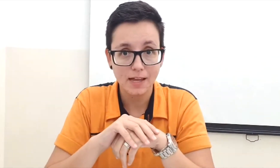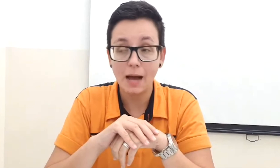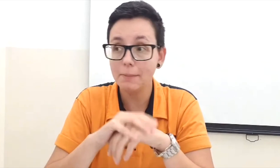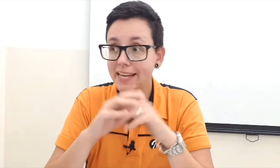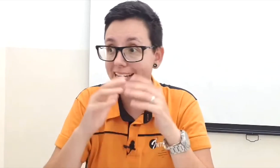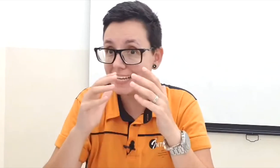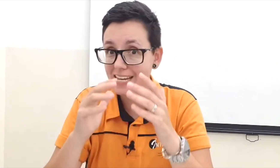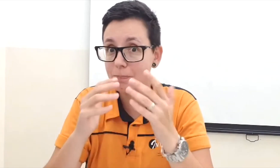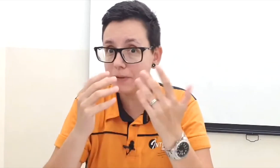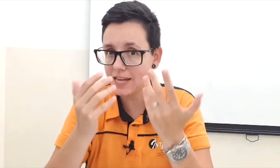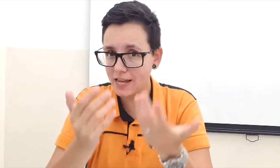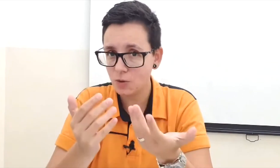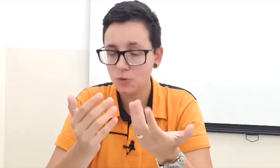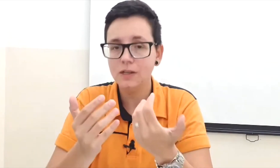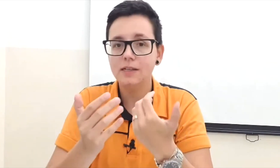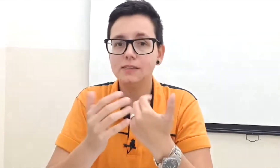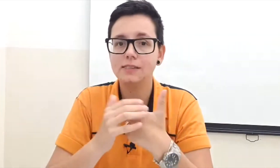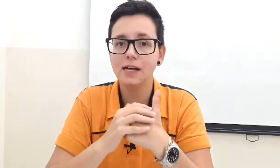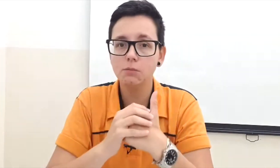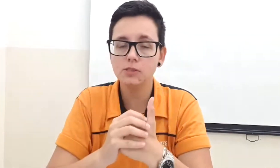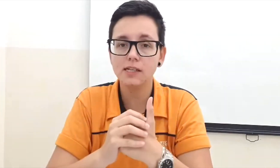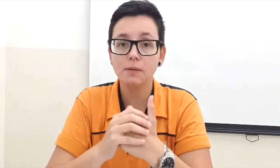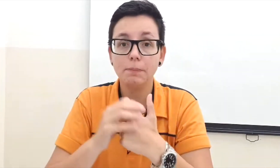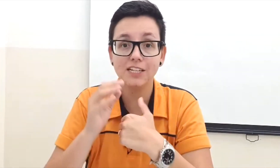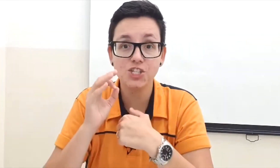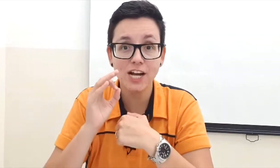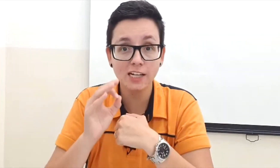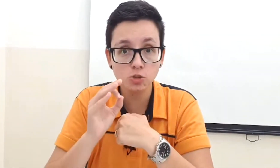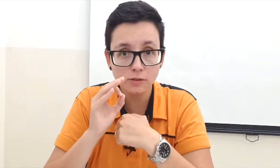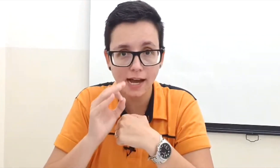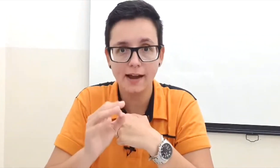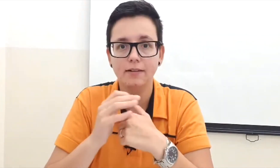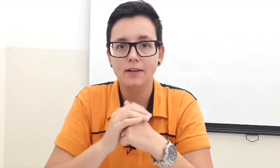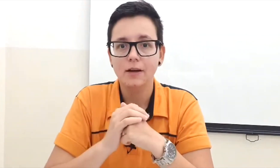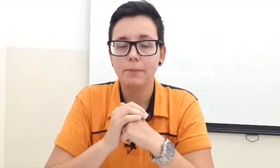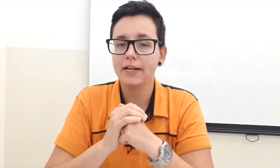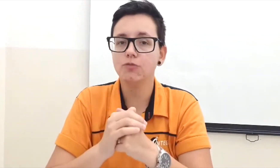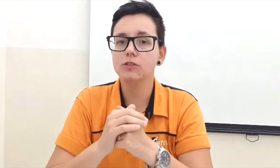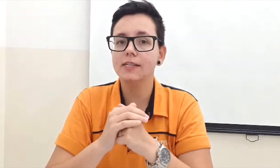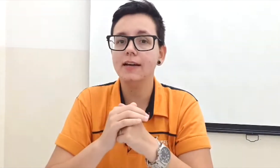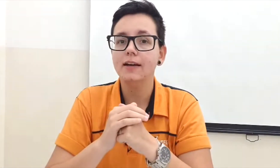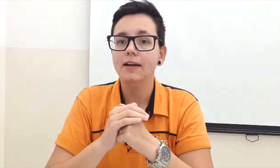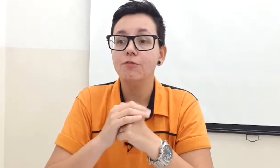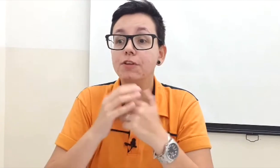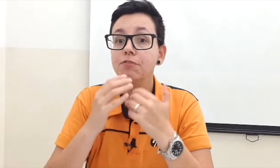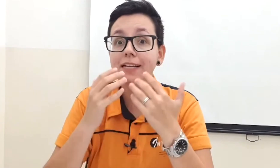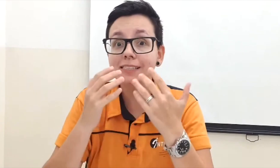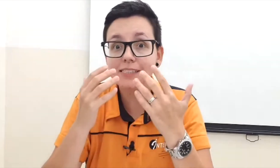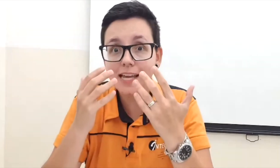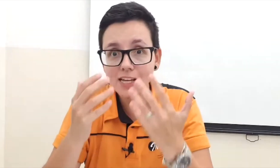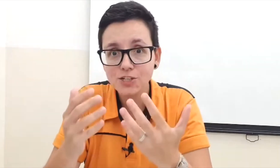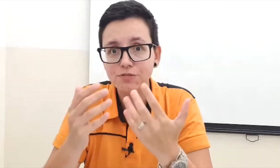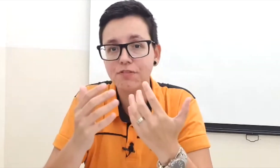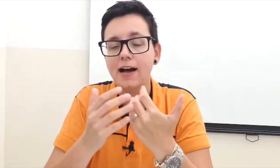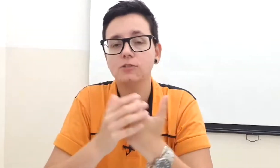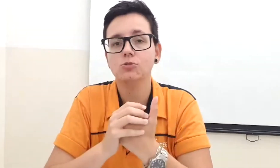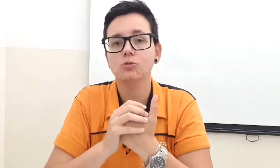minha equipe e eu estamos aqui para te ajudar, para que você vivencie de fato